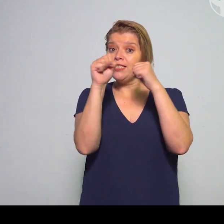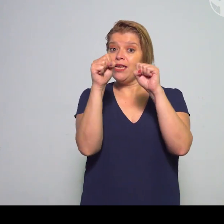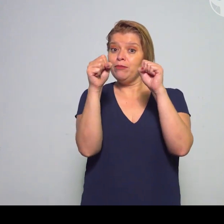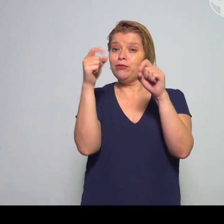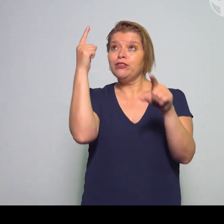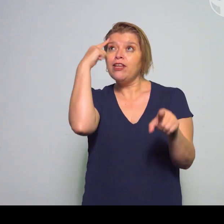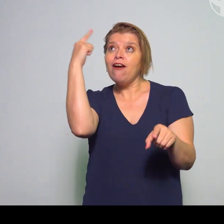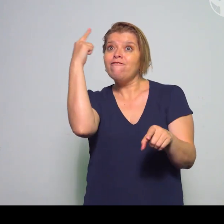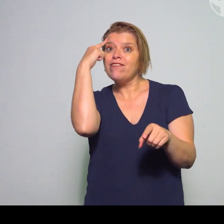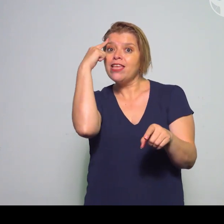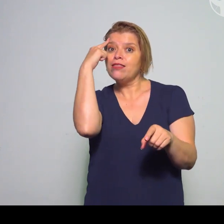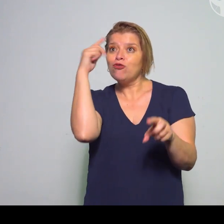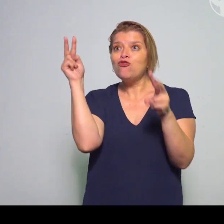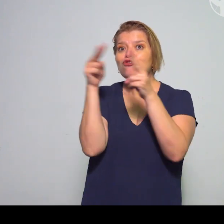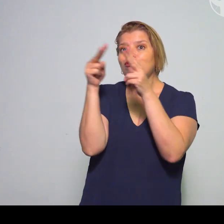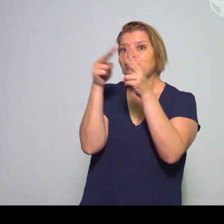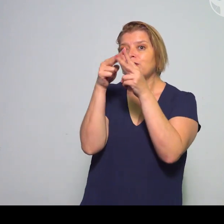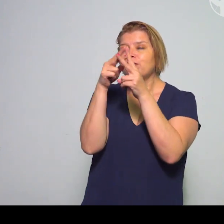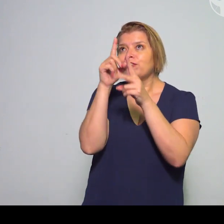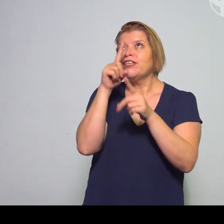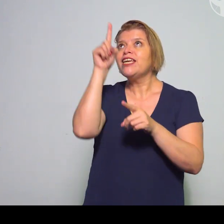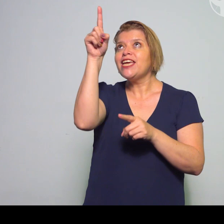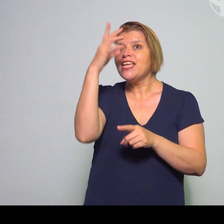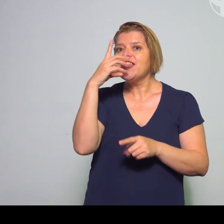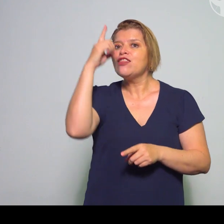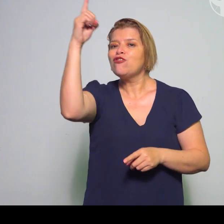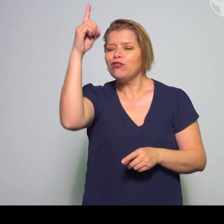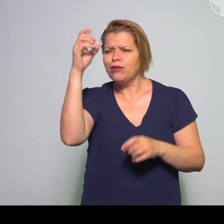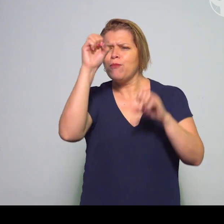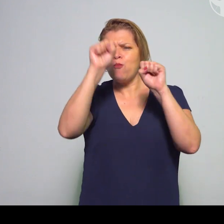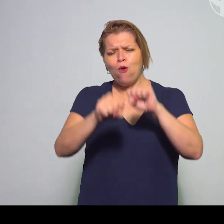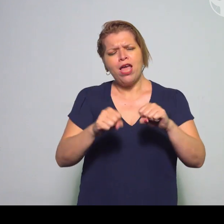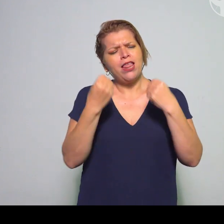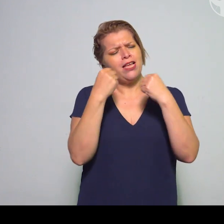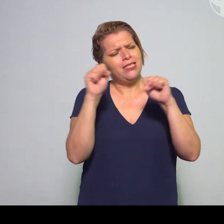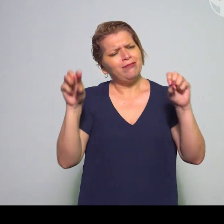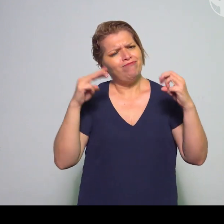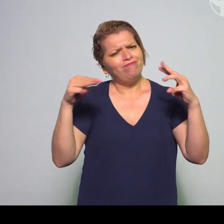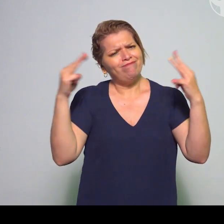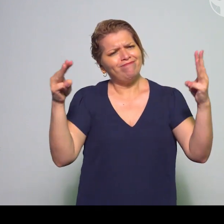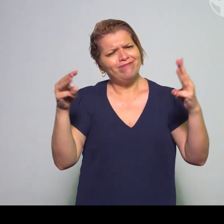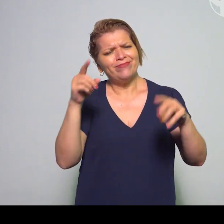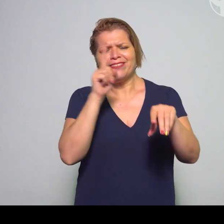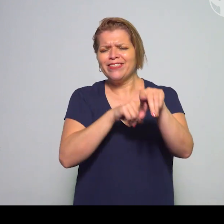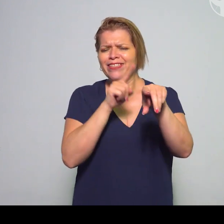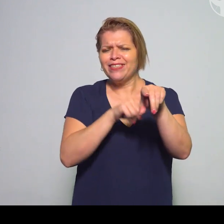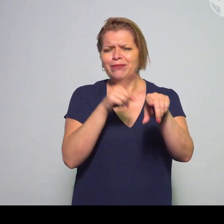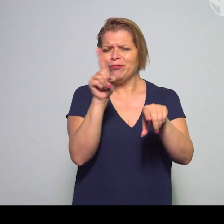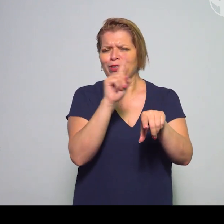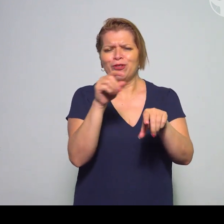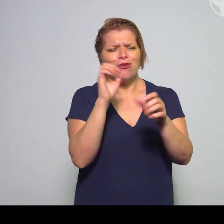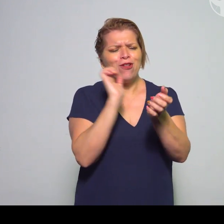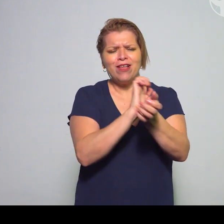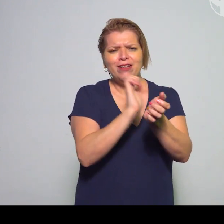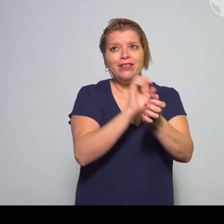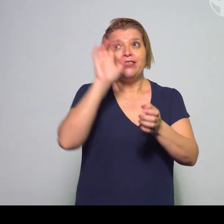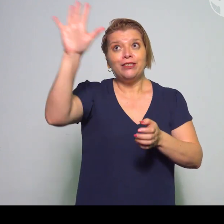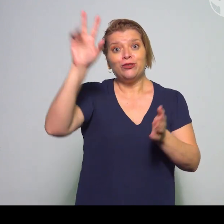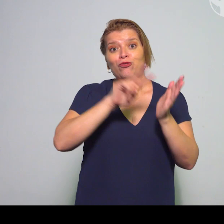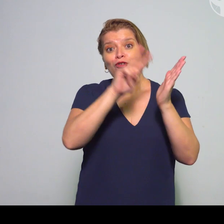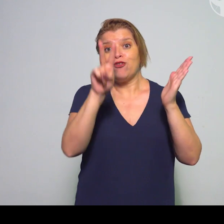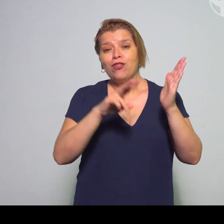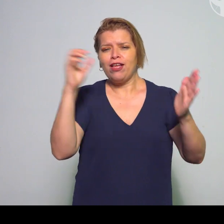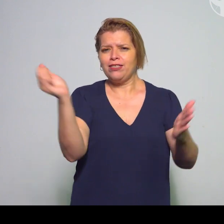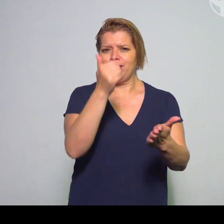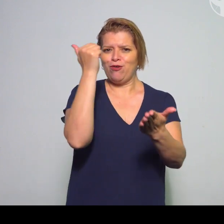hacemos reconociendo que Él es Dios y que Él puede hacer milagros en el momento en que menos lo esperes, y que su